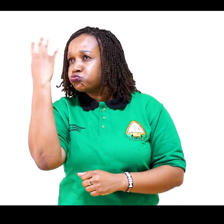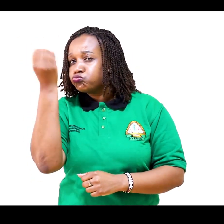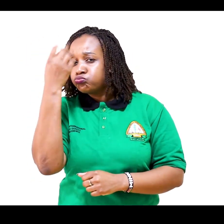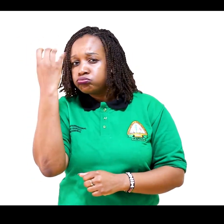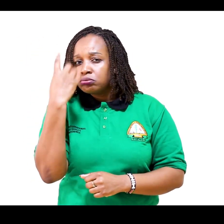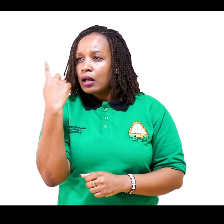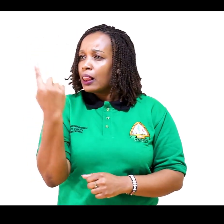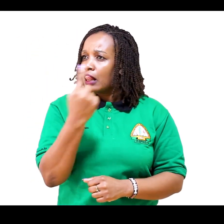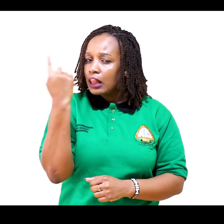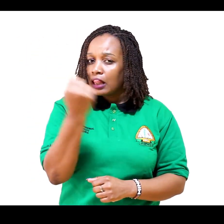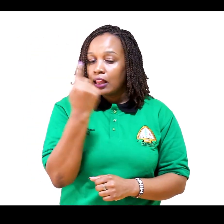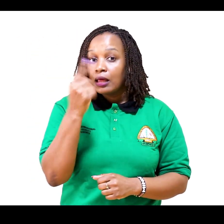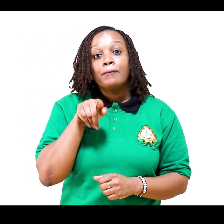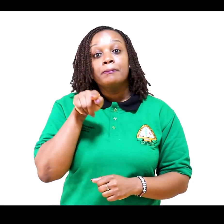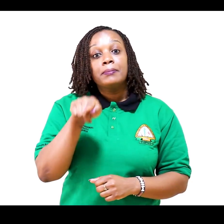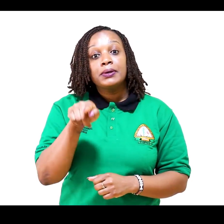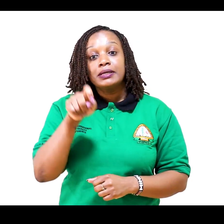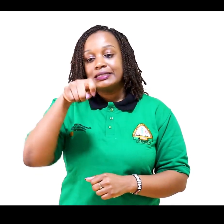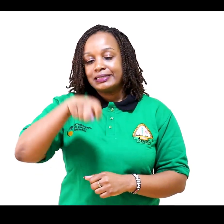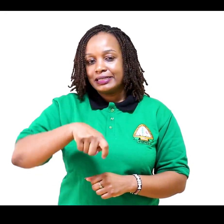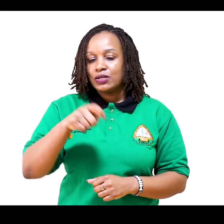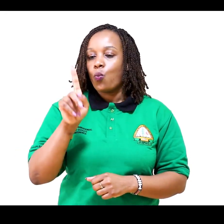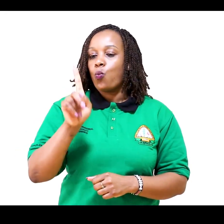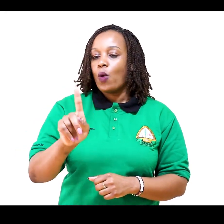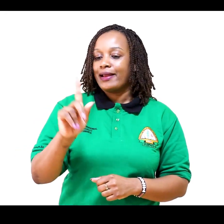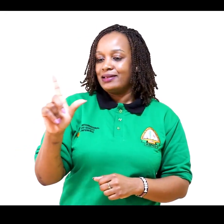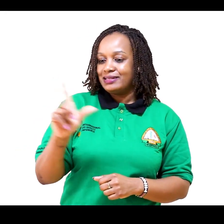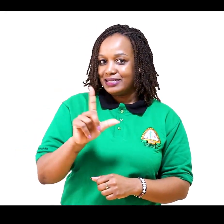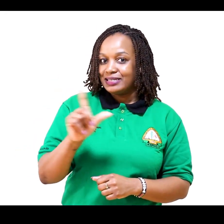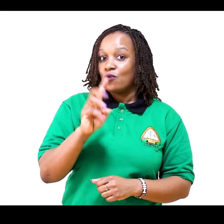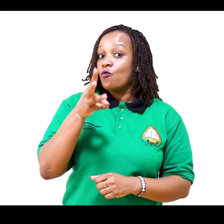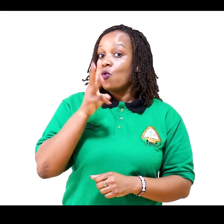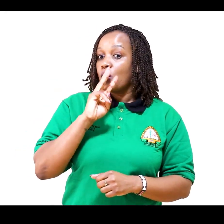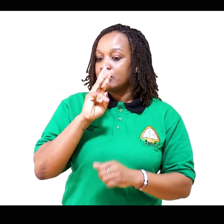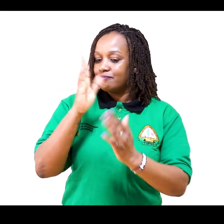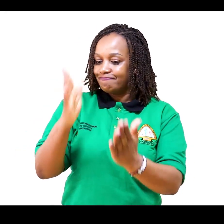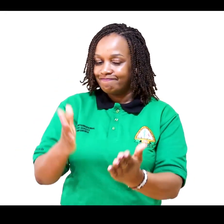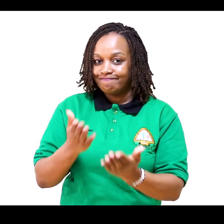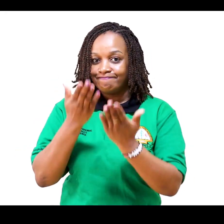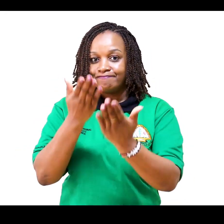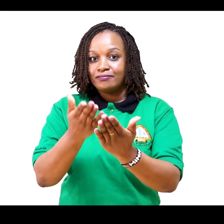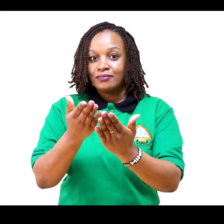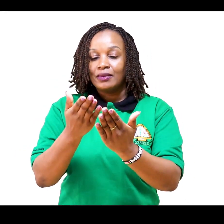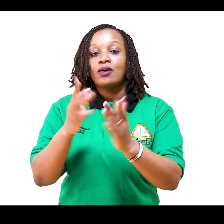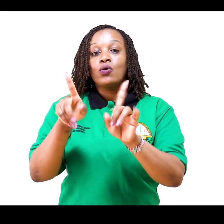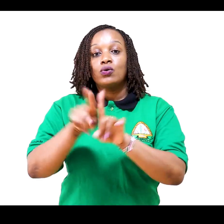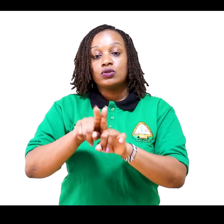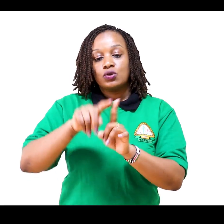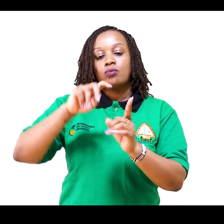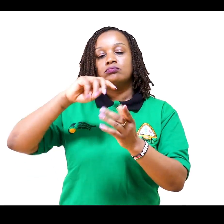umwagiliaji, mahitaji ni kiwango cha chini cha sampuli ya lita 1 iliyowasilishwa. Mara baada ya malipo ya